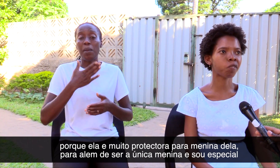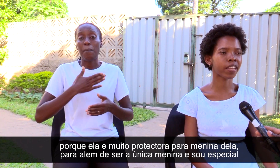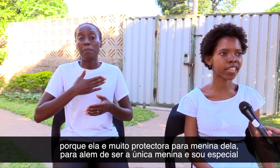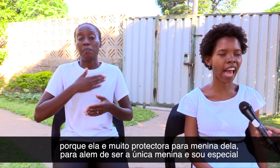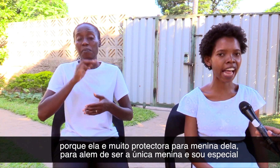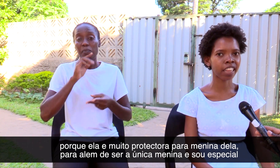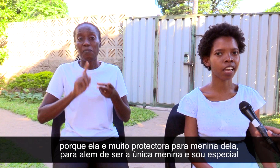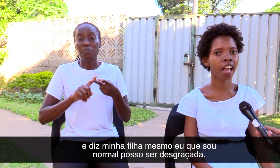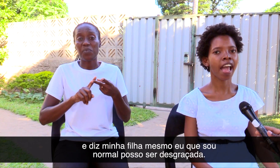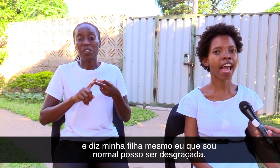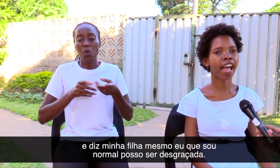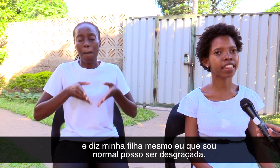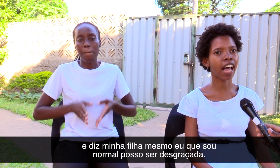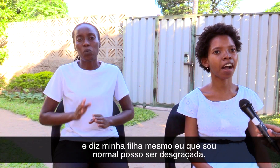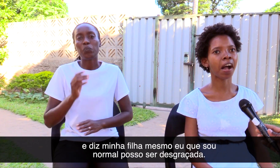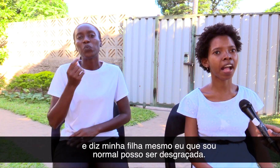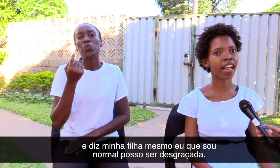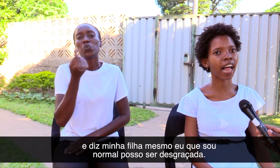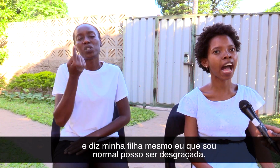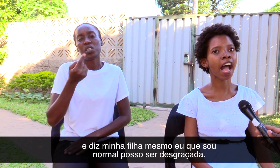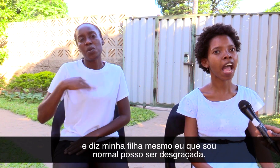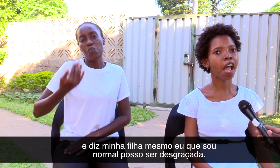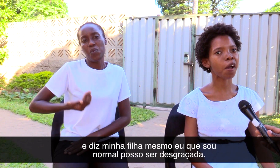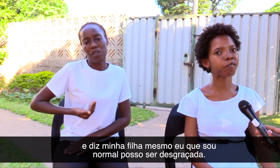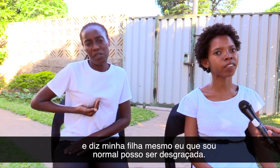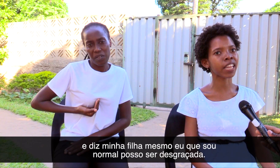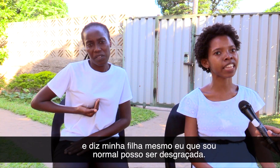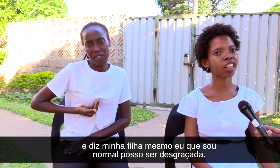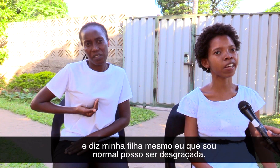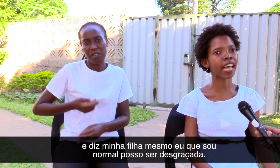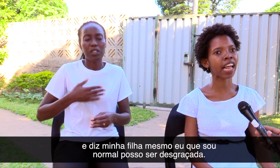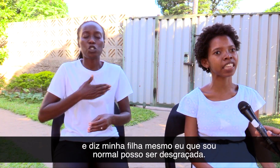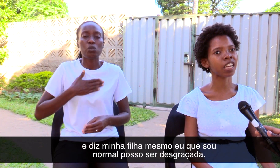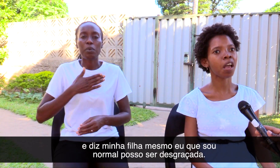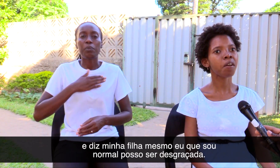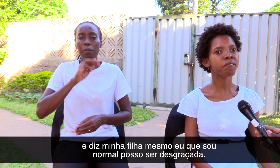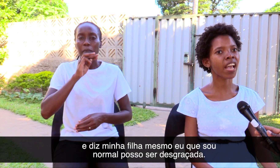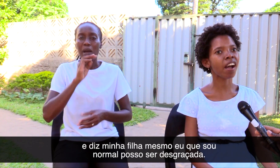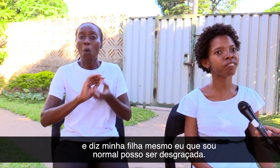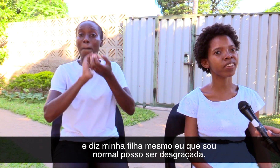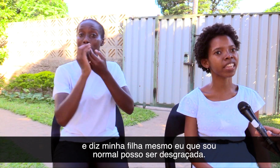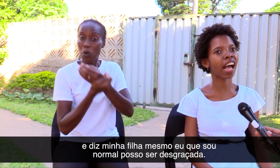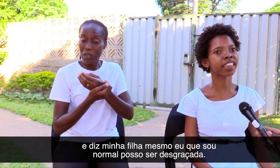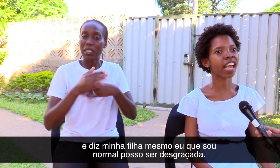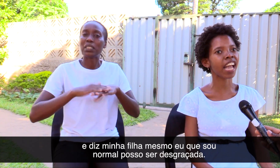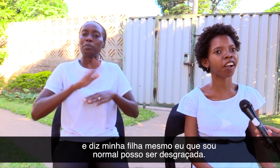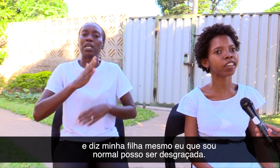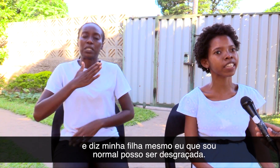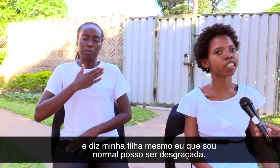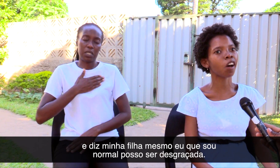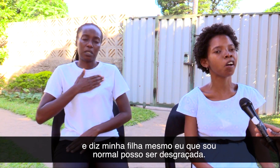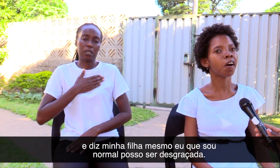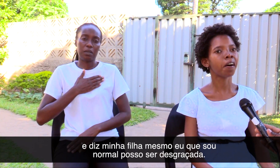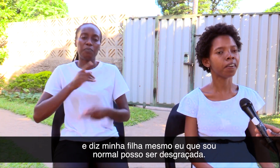sou especial. Então, ela é protetora, ela diz, minha filha, até